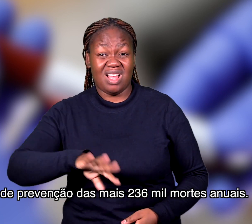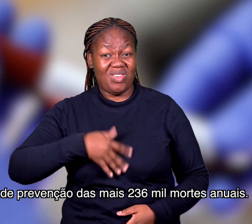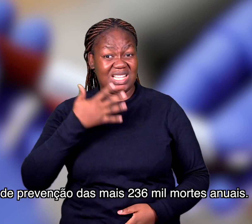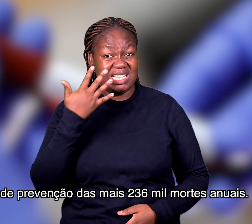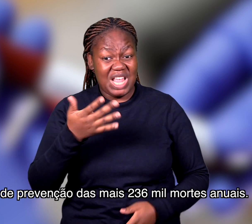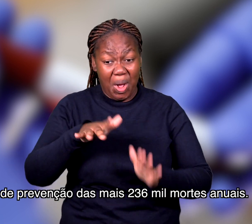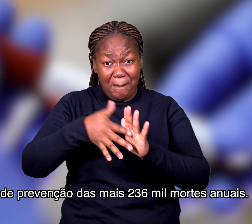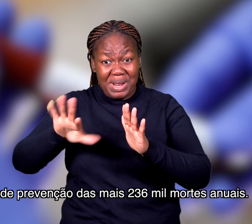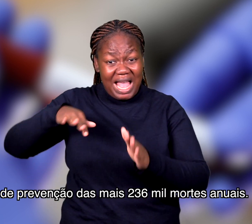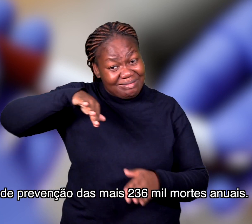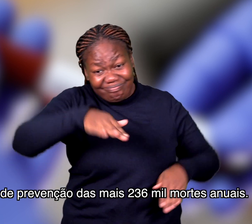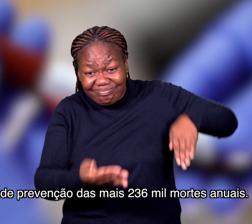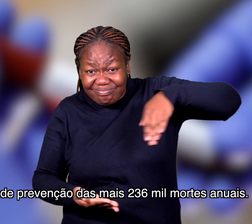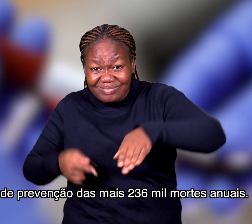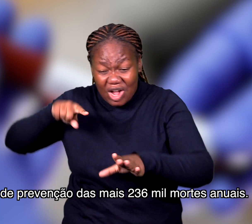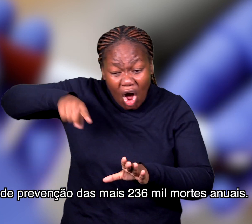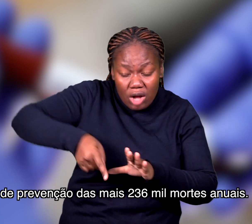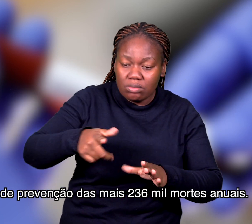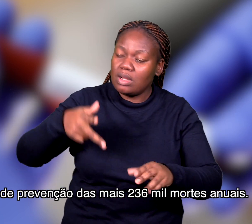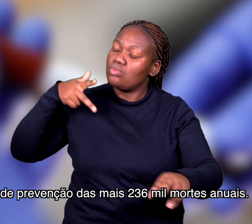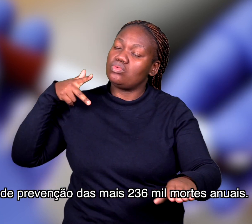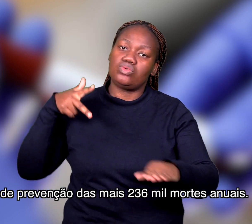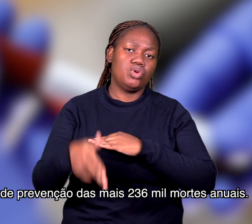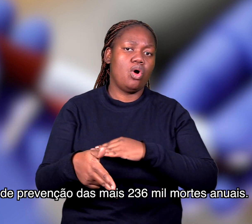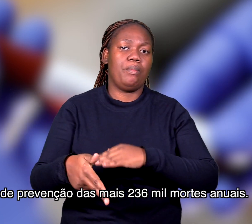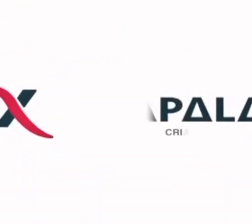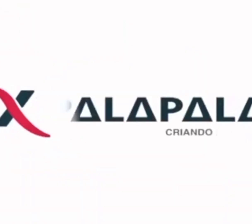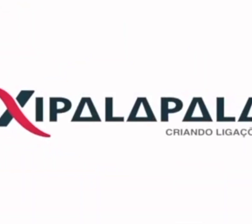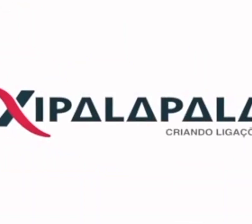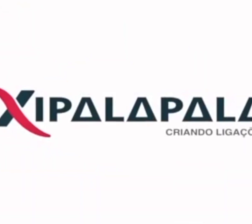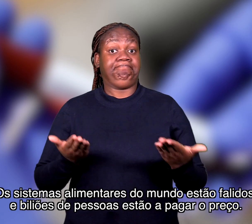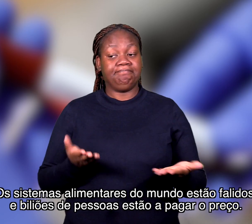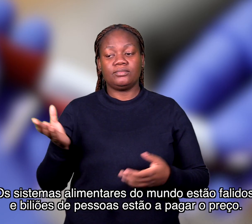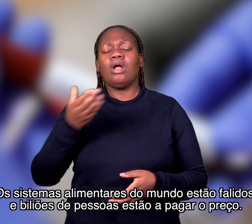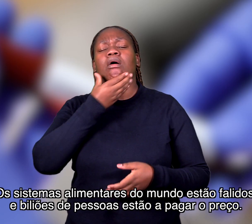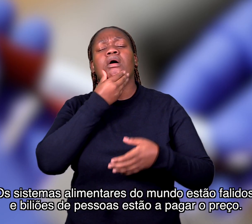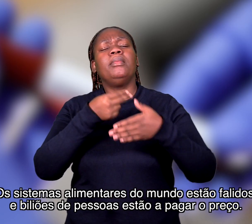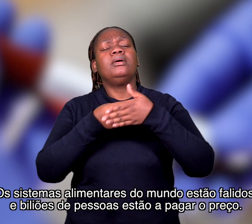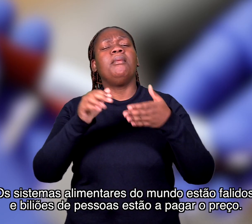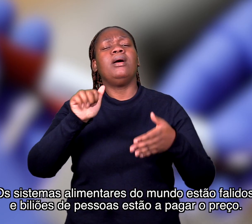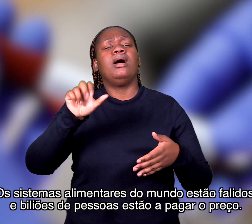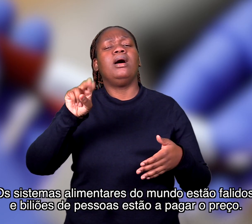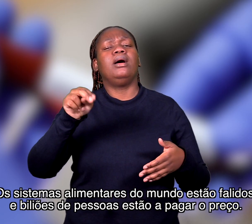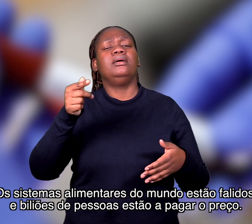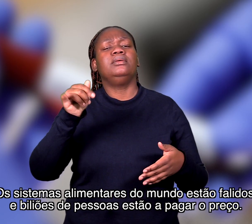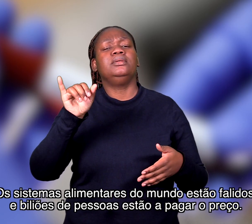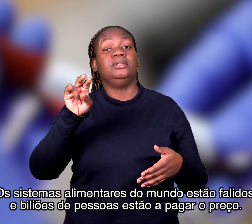prevenção das mais de 236 mil mortes anuais. Os sistemas alimentares do mundo estão